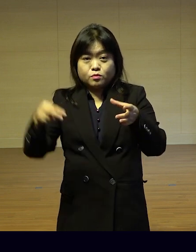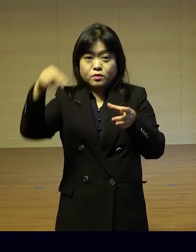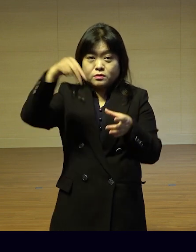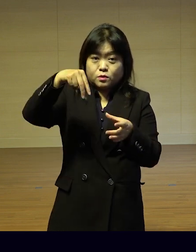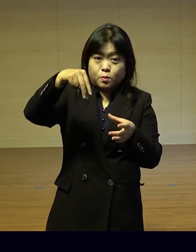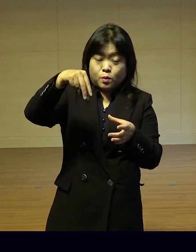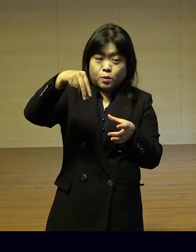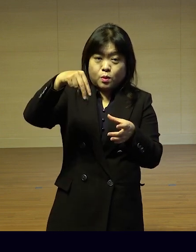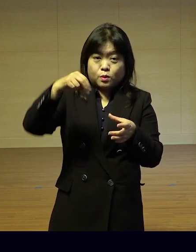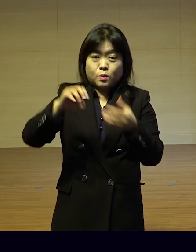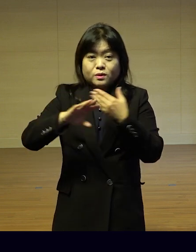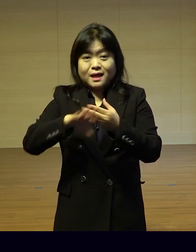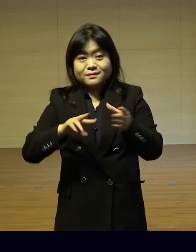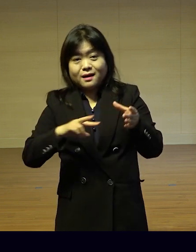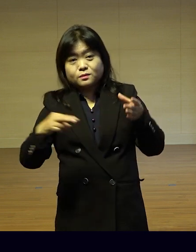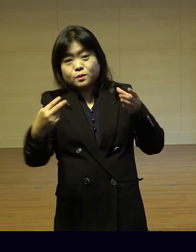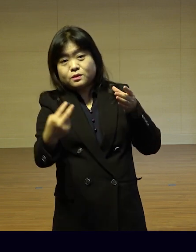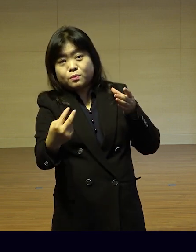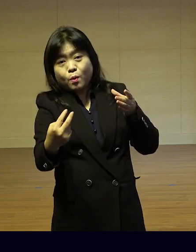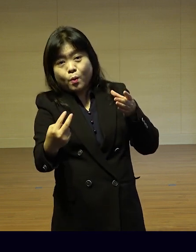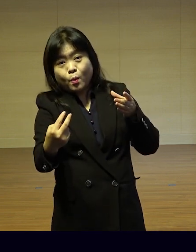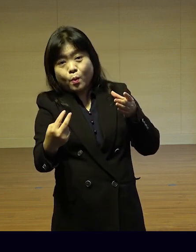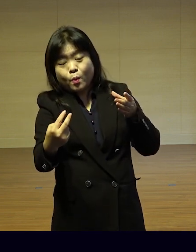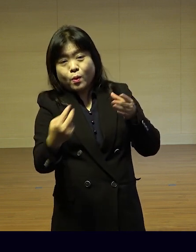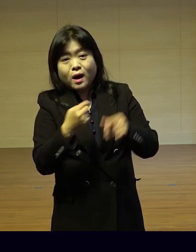보고 또 다른 각도에서도 보고 해서